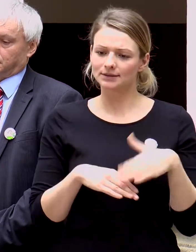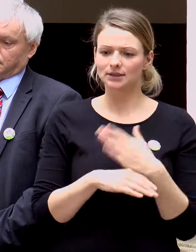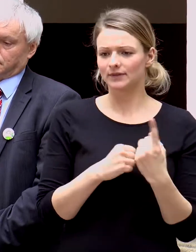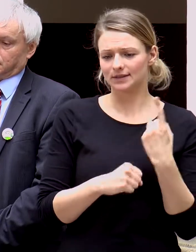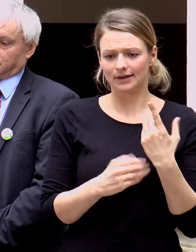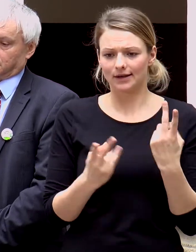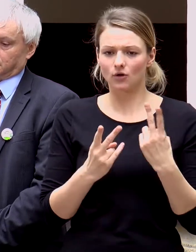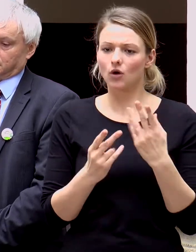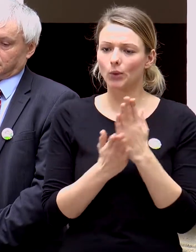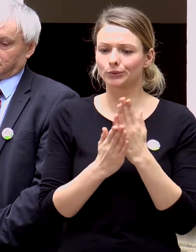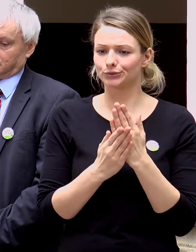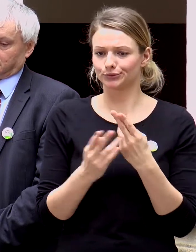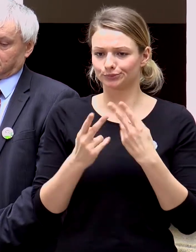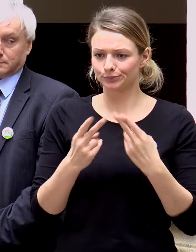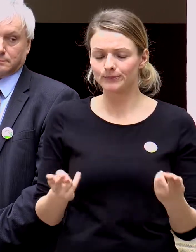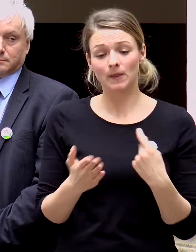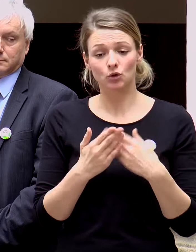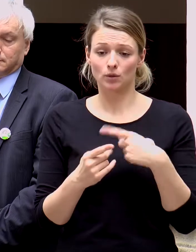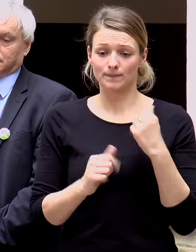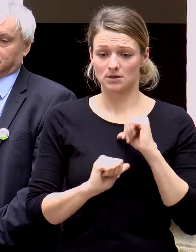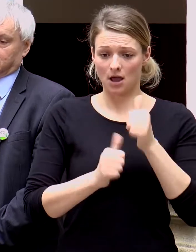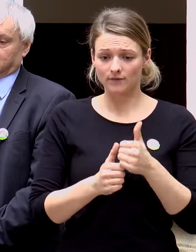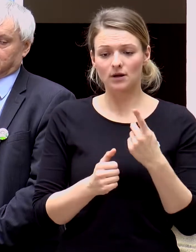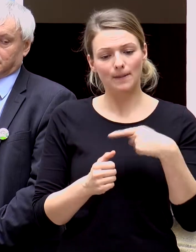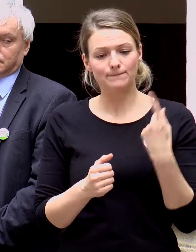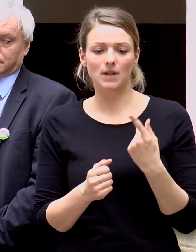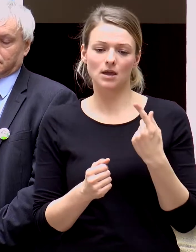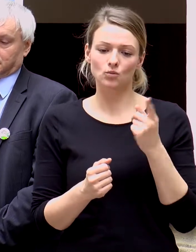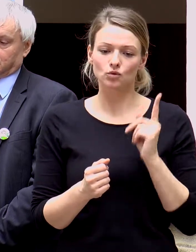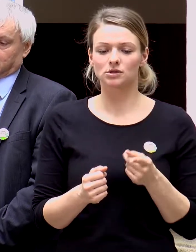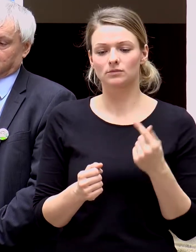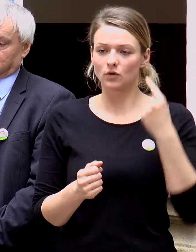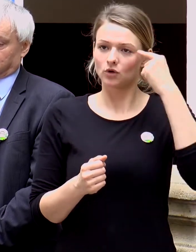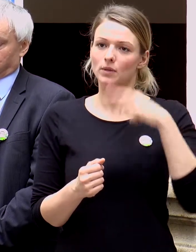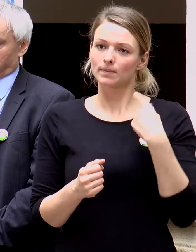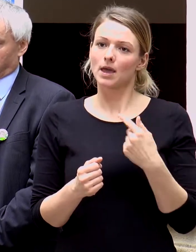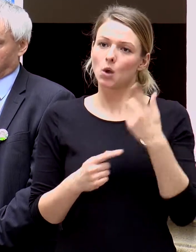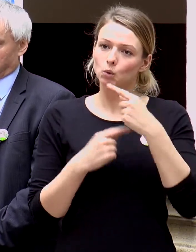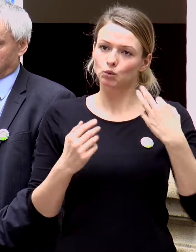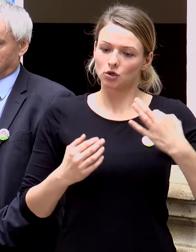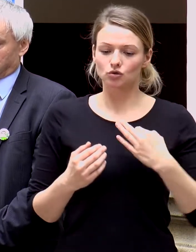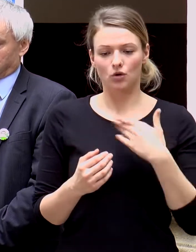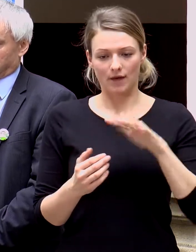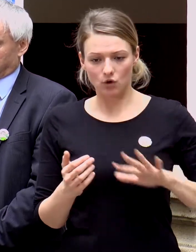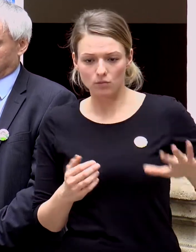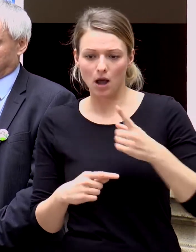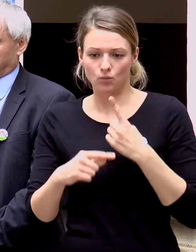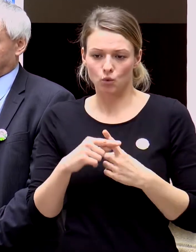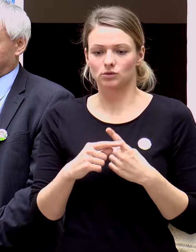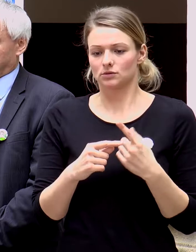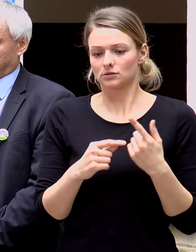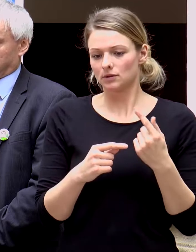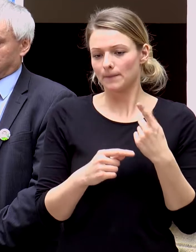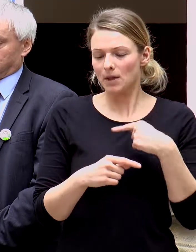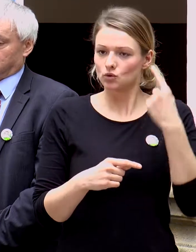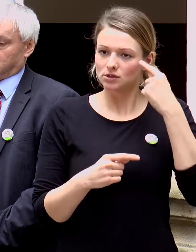proto navrhujeme, abychom se přihlásili ke kultuře, ke které patříme, to je evropská kultura. Ta